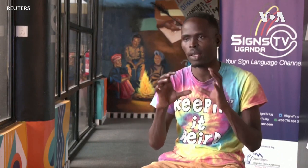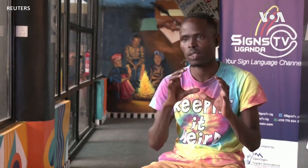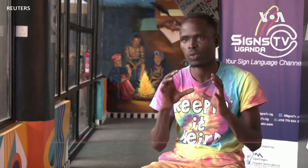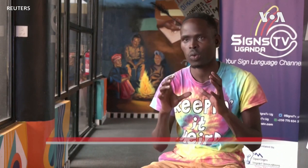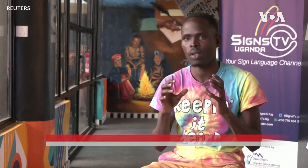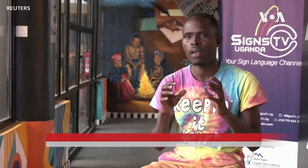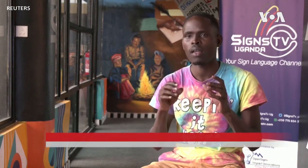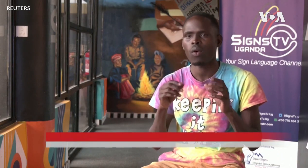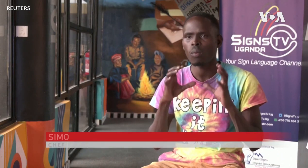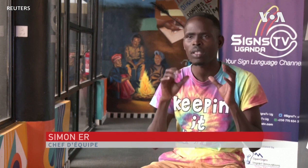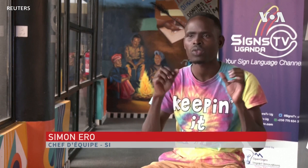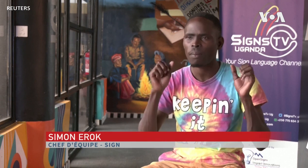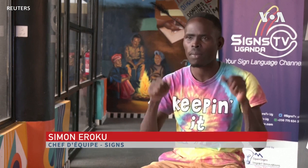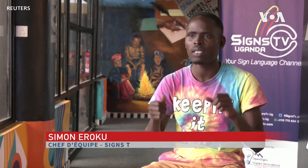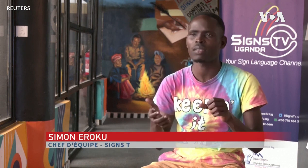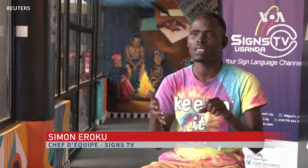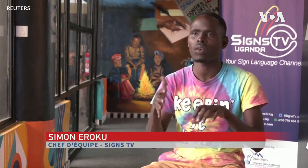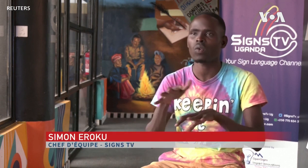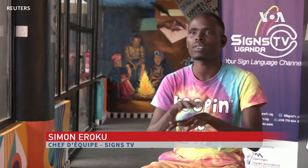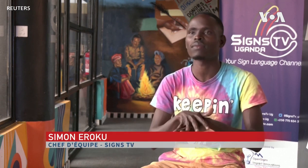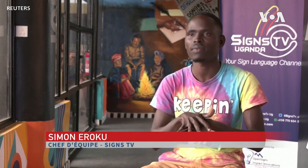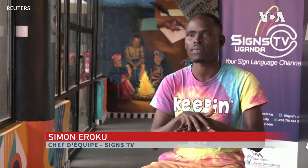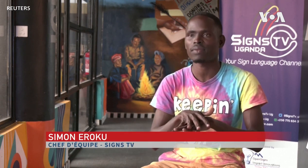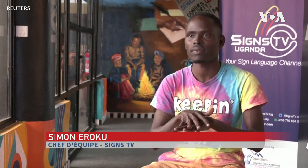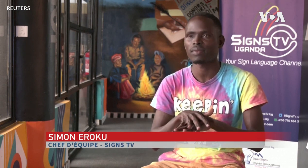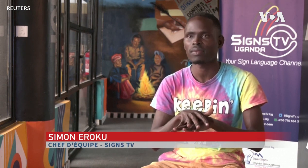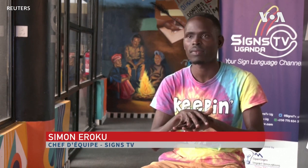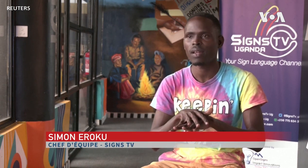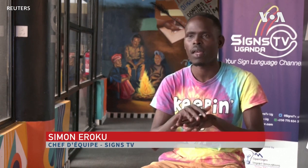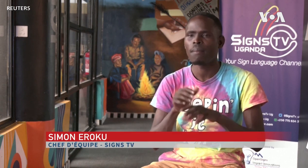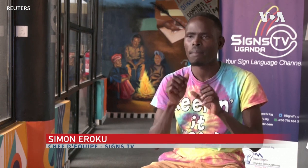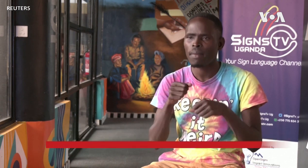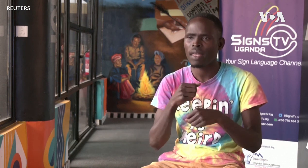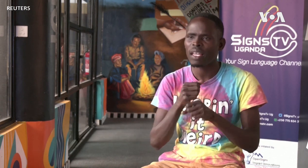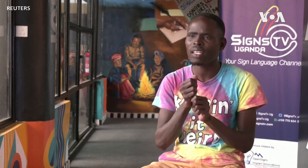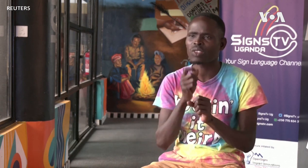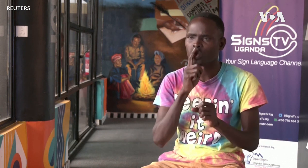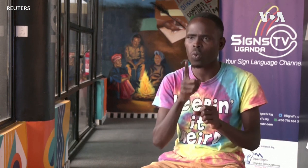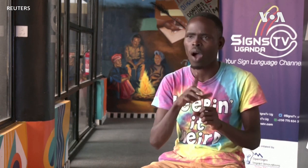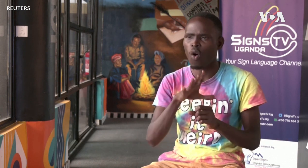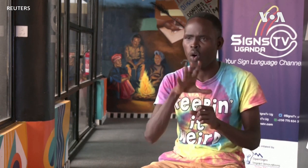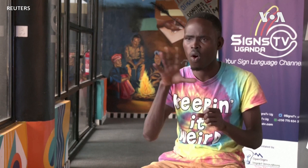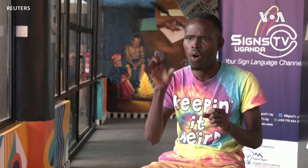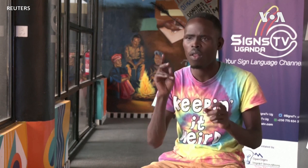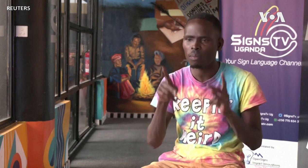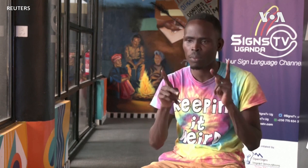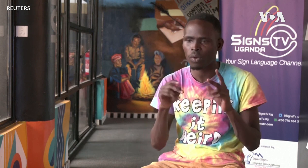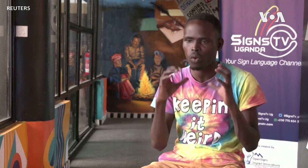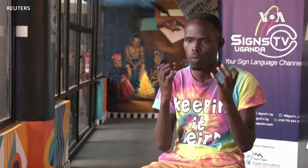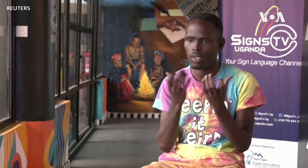Ce que j'envisage, c'est que l'avenir de la communication doit être inclusif. Cela implique que nous devons nous assurer que tout le monde dans la communauté